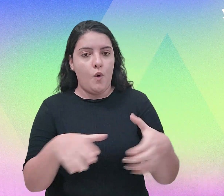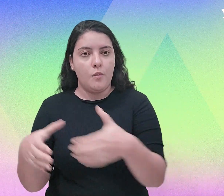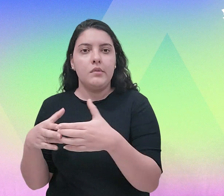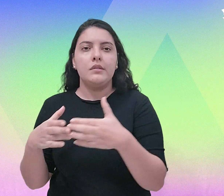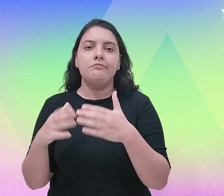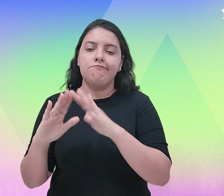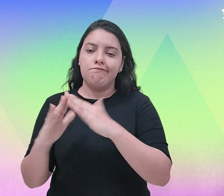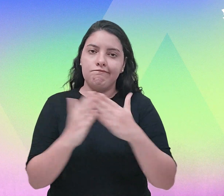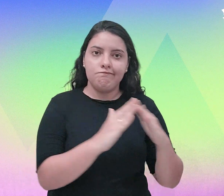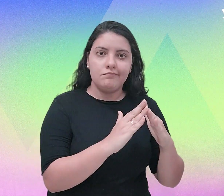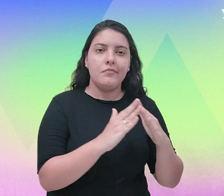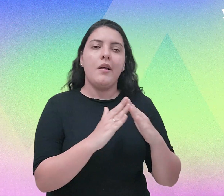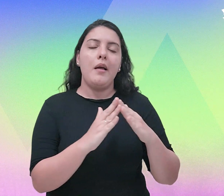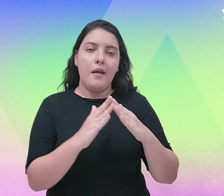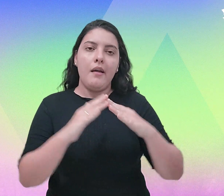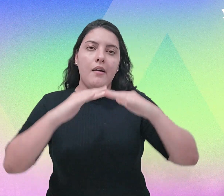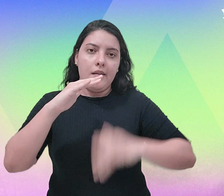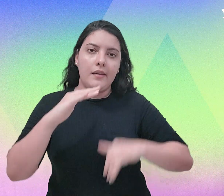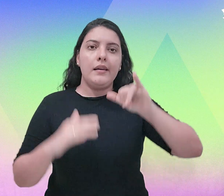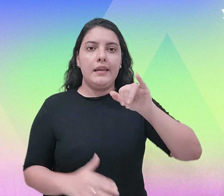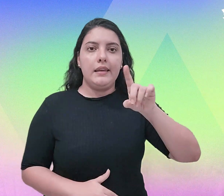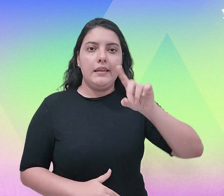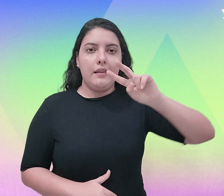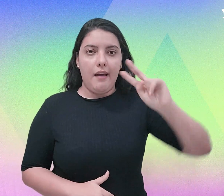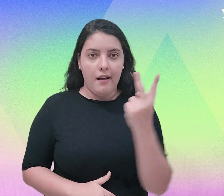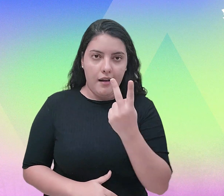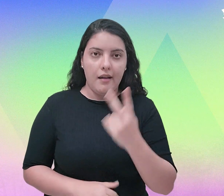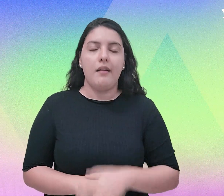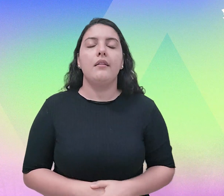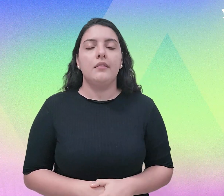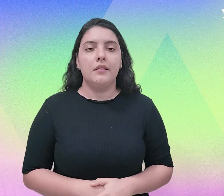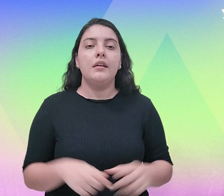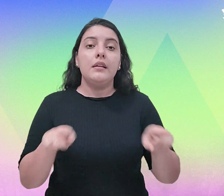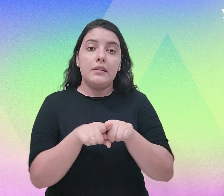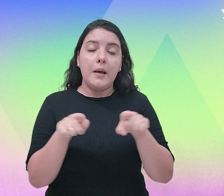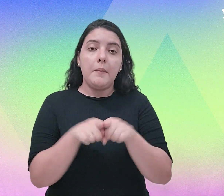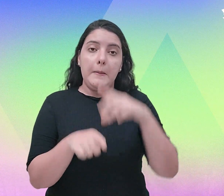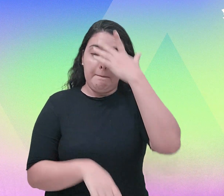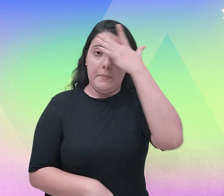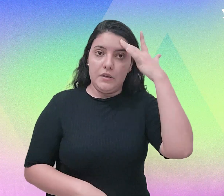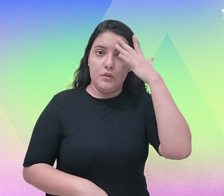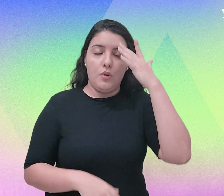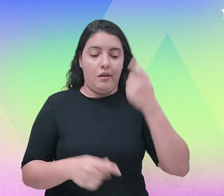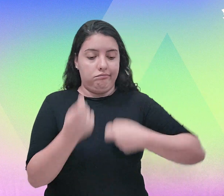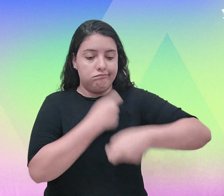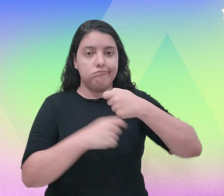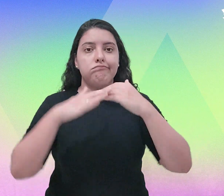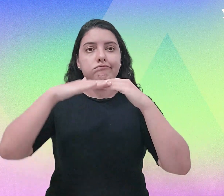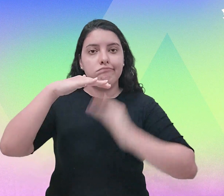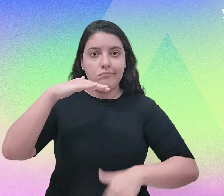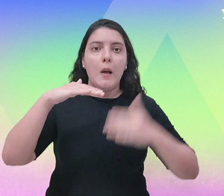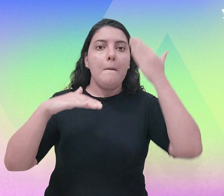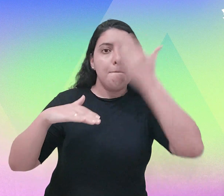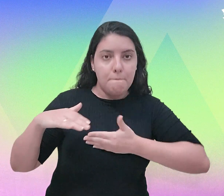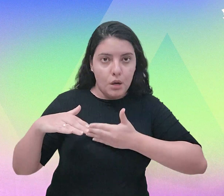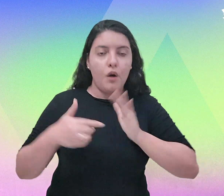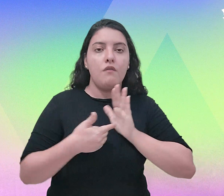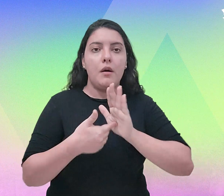periféricas e diária de baixo índice de desenvolvimento humano pessoas consideradas baixa renda com comprovação por meio da apresentação